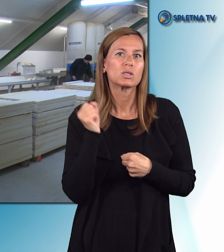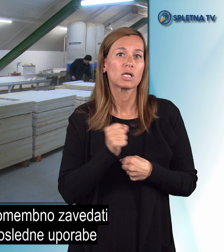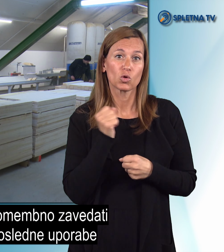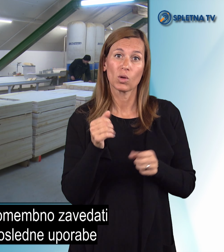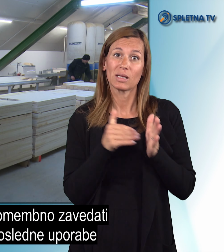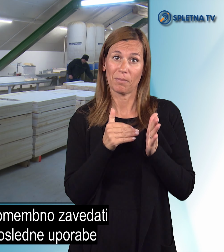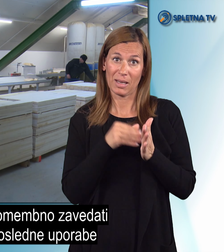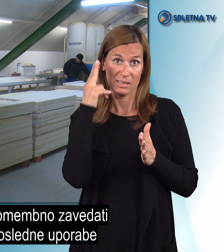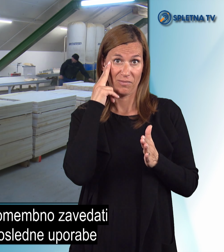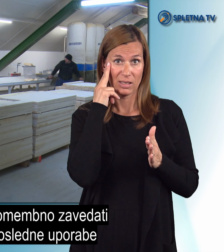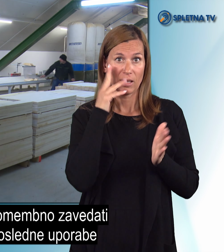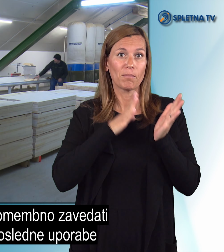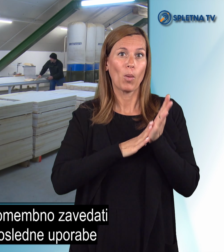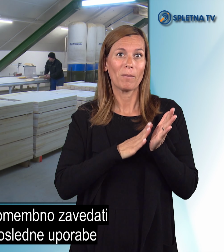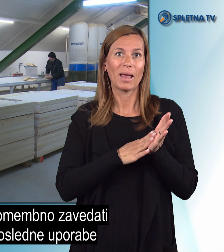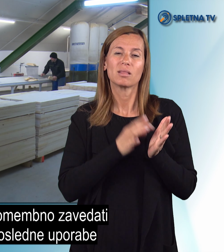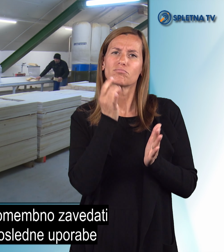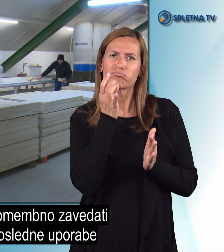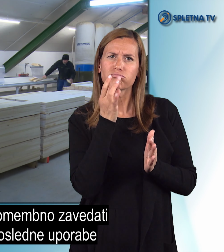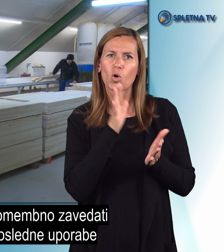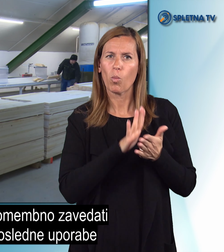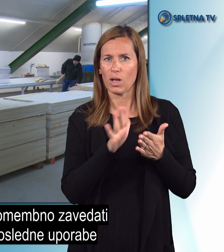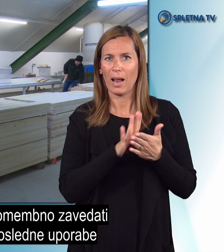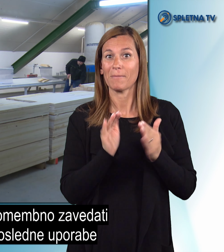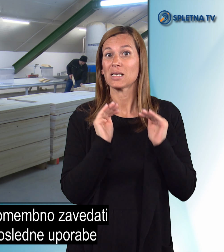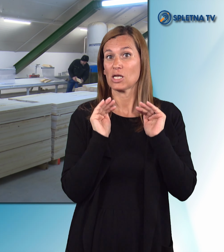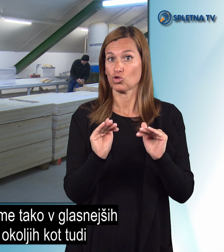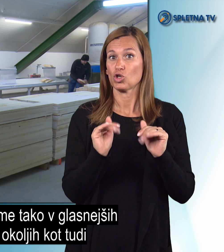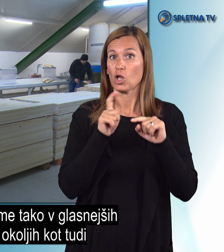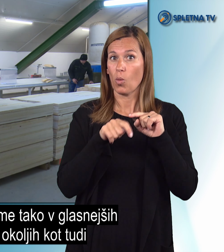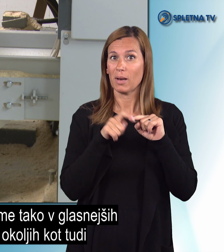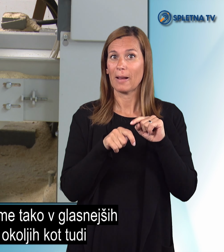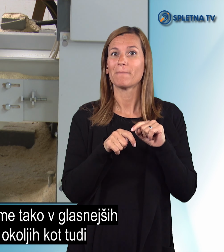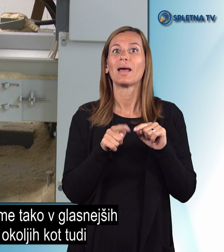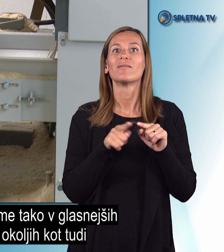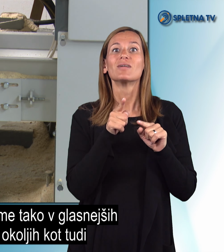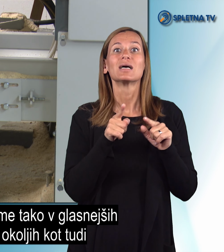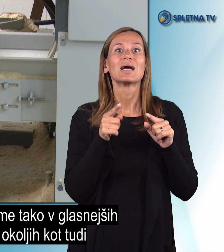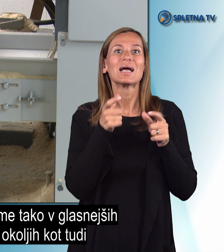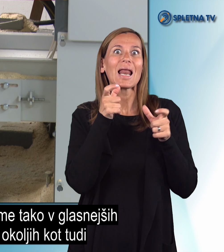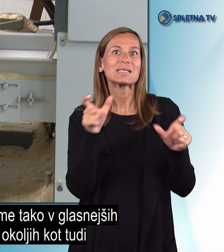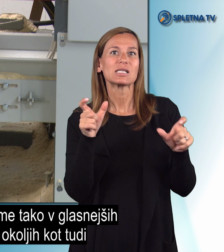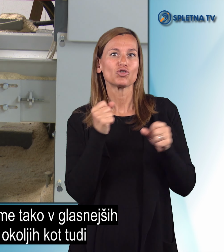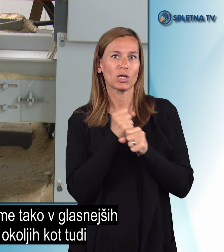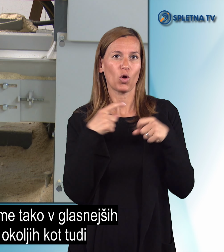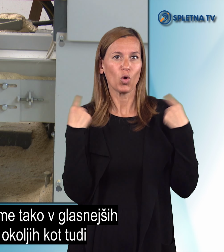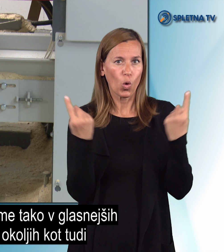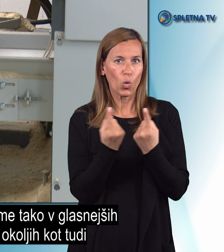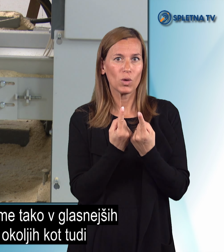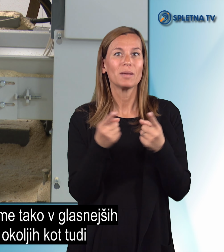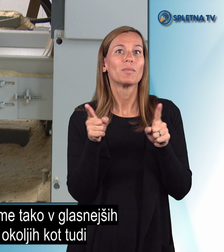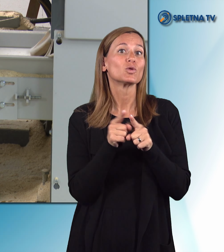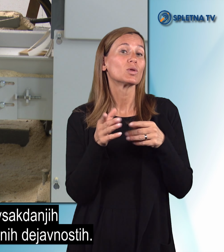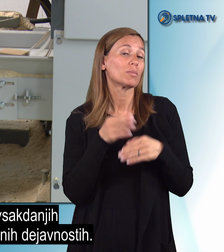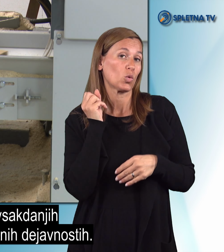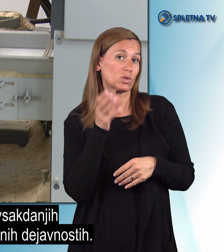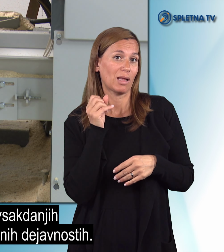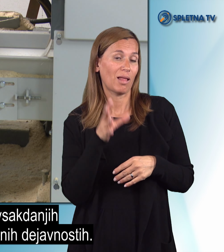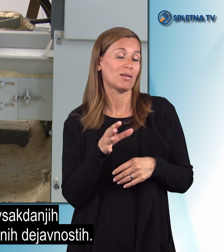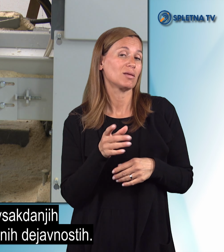stisko. Zato se je pomembno zavedati pomena dosledne uporabe zaščitne opreme tako v glasnejših